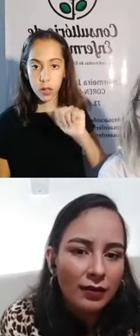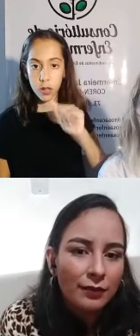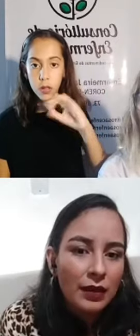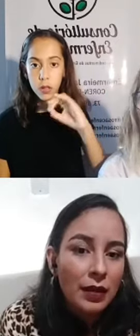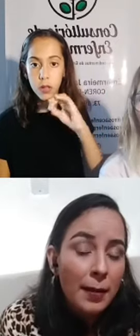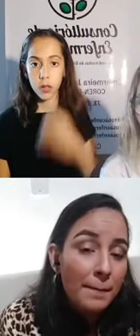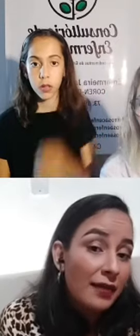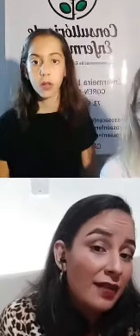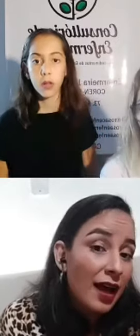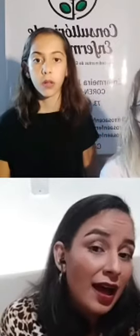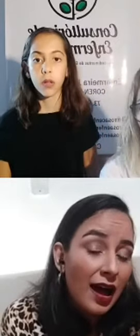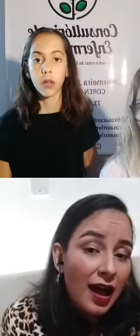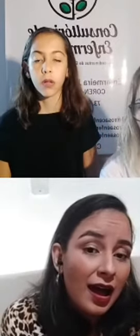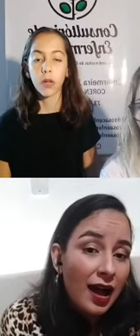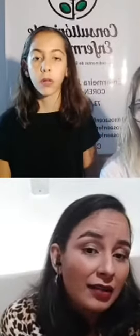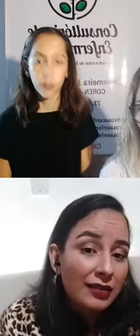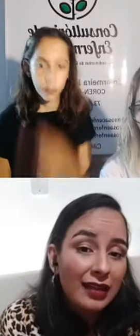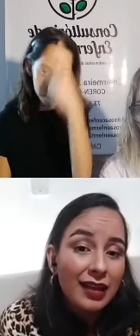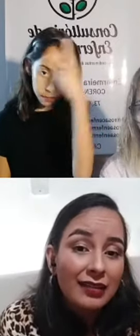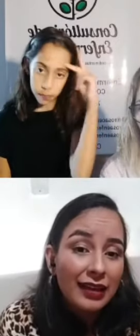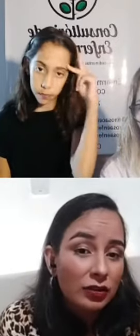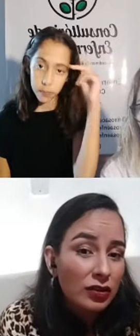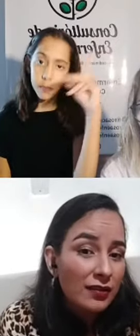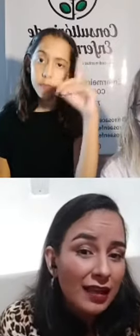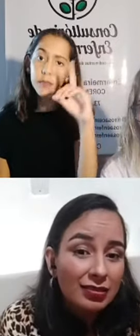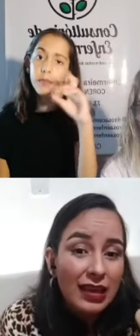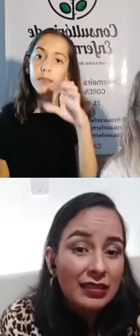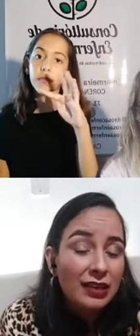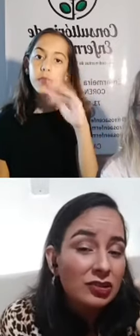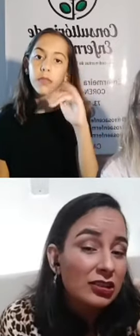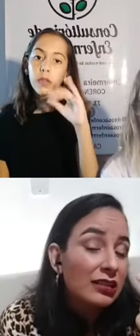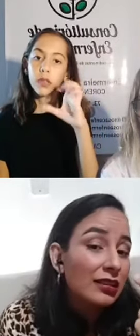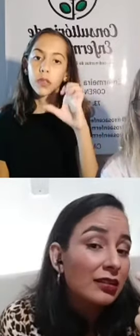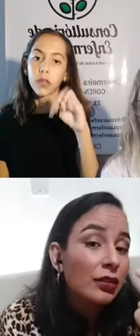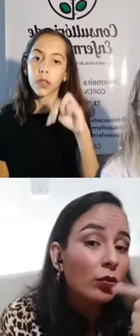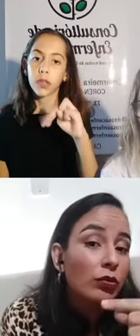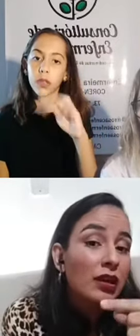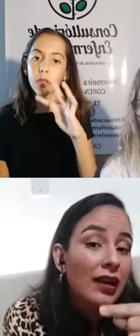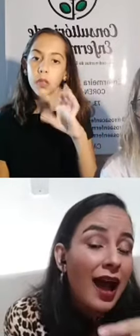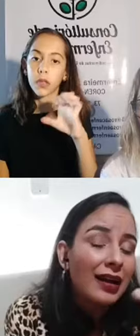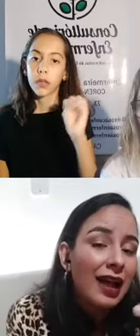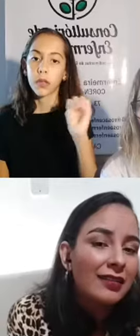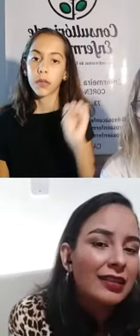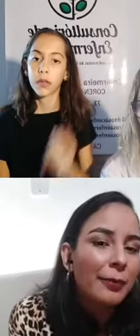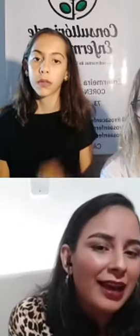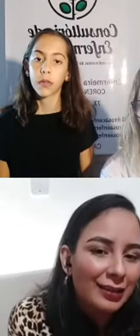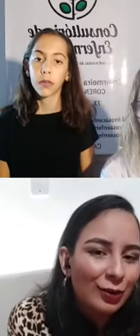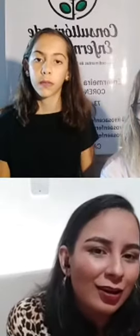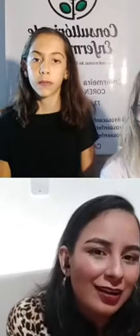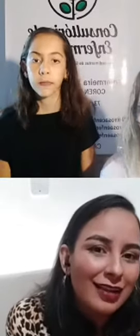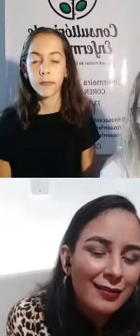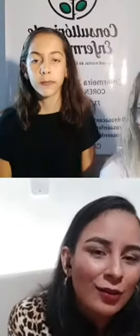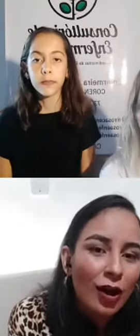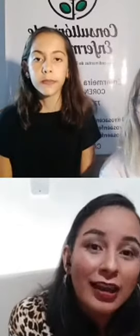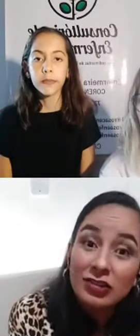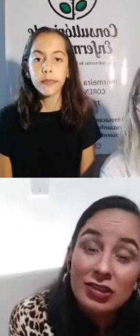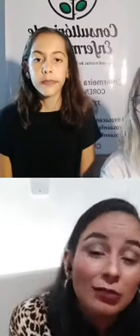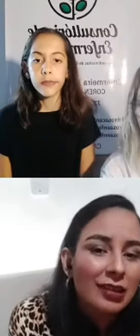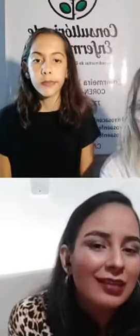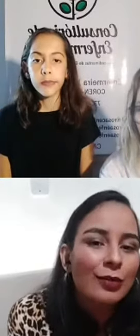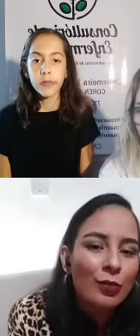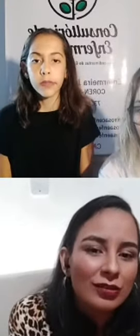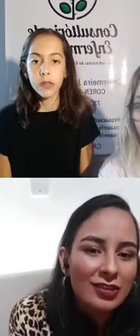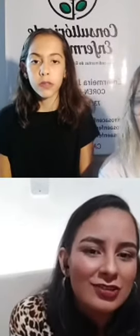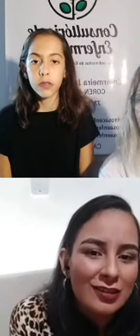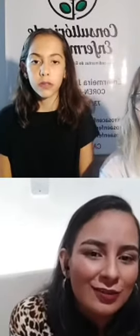escola. Mas desde a década de 70, a gente tem tentando incluir a classe trabalhadora na escola e a gente não